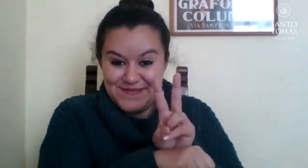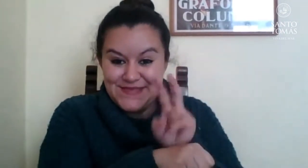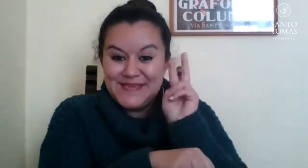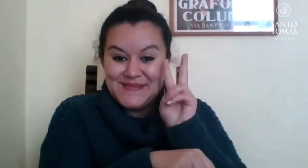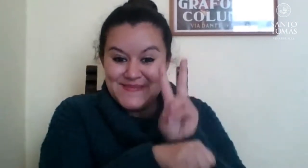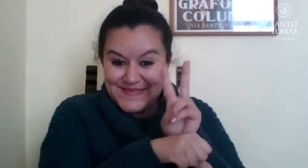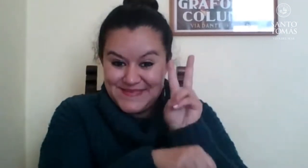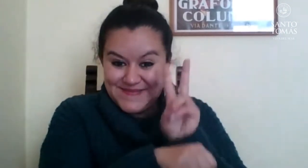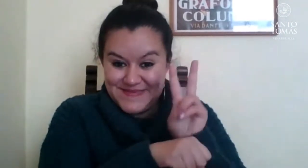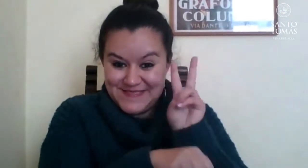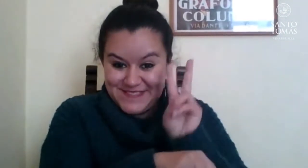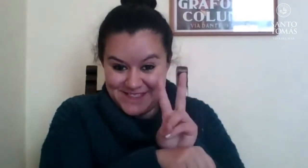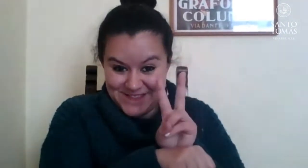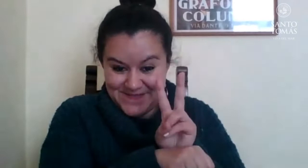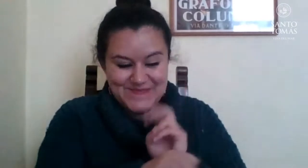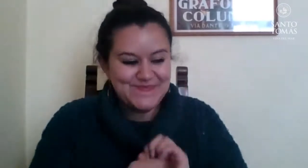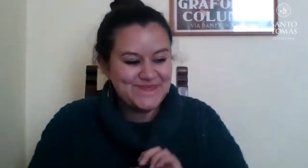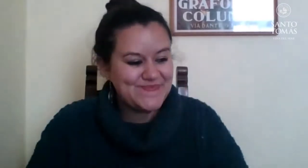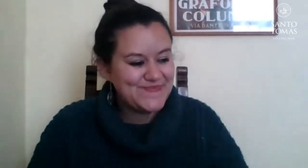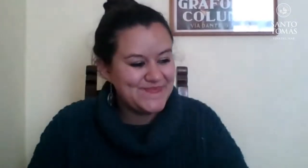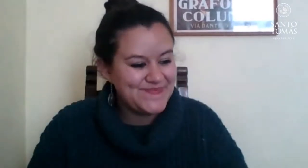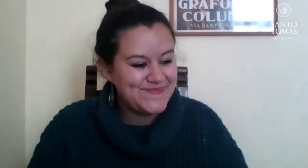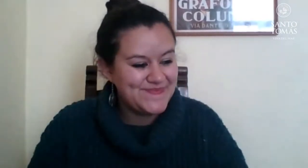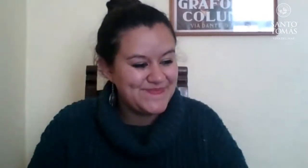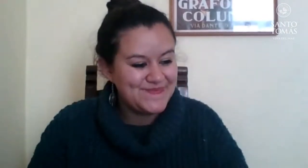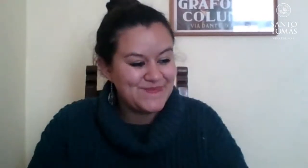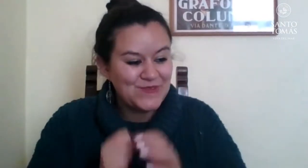profesor, profesor,